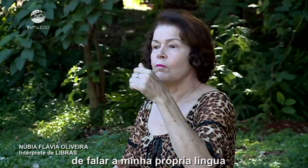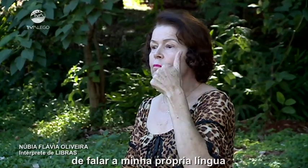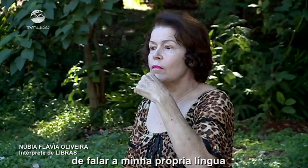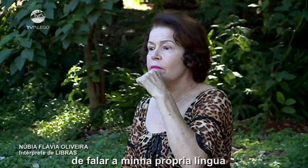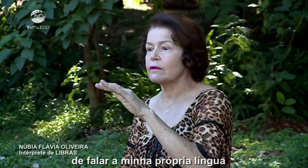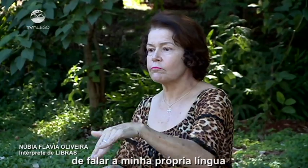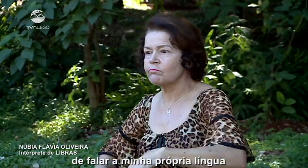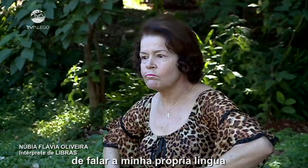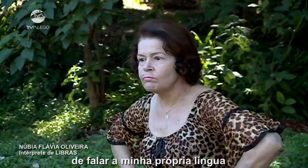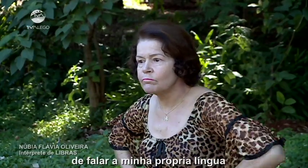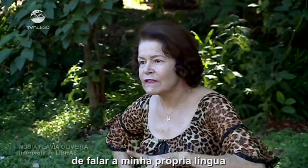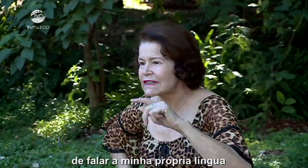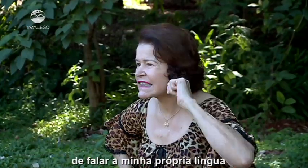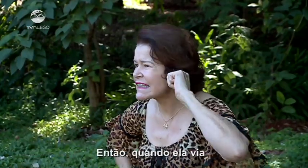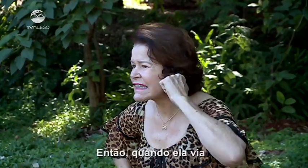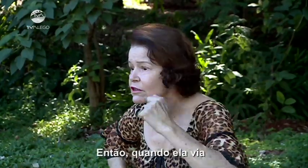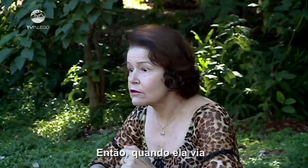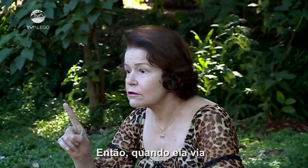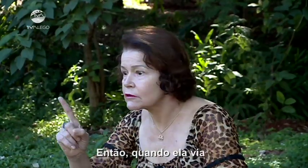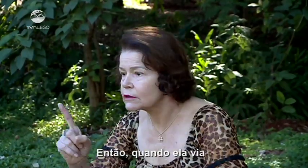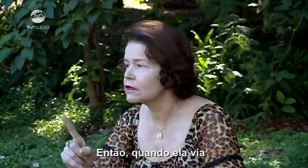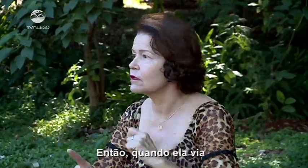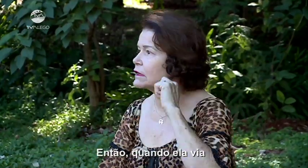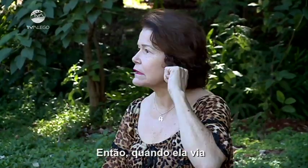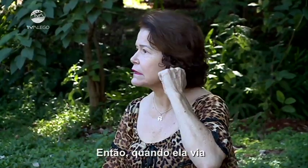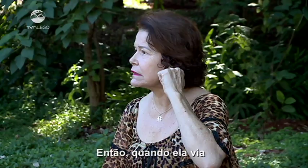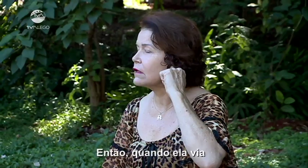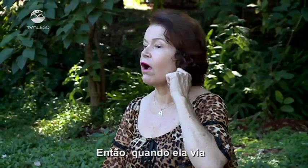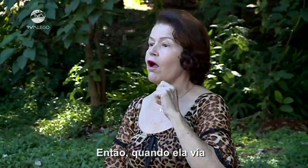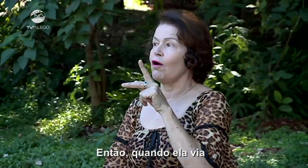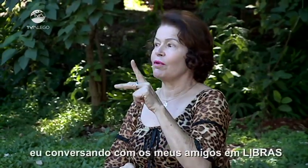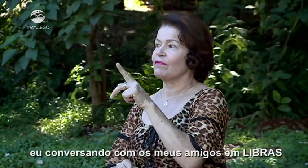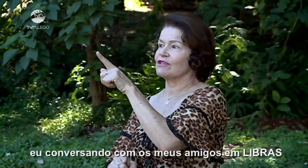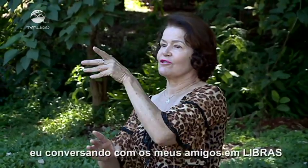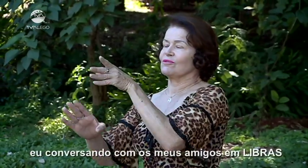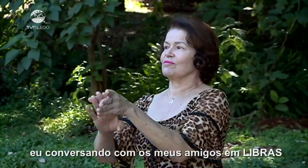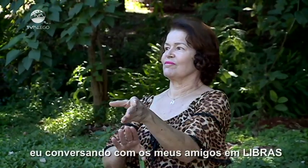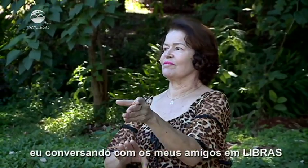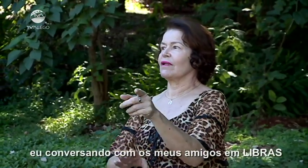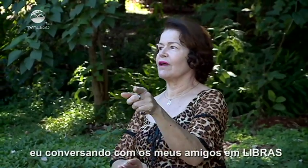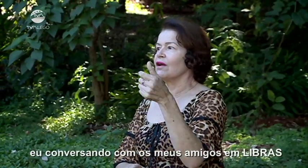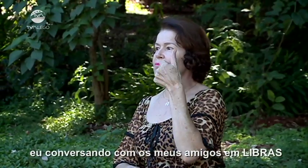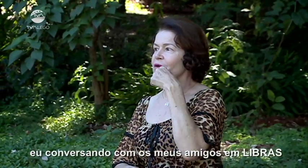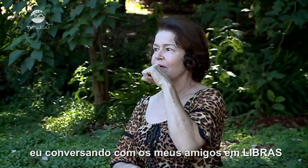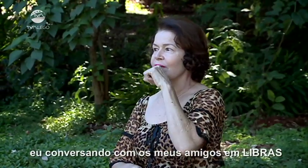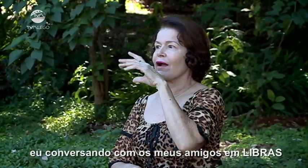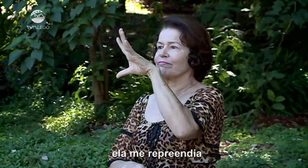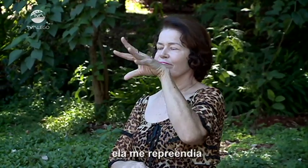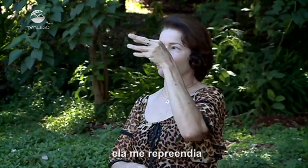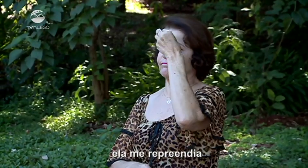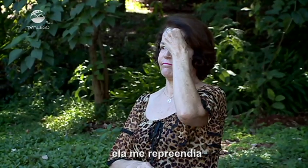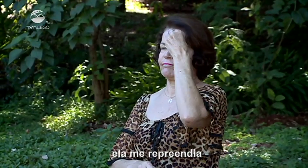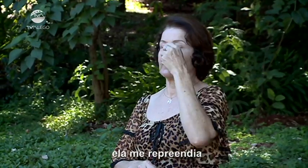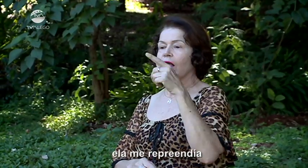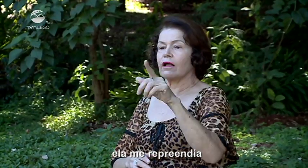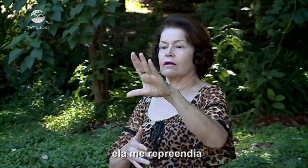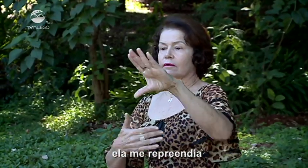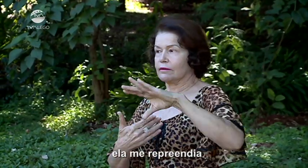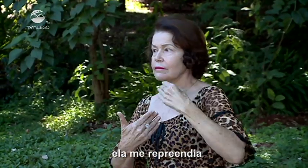a minha própria língua, né? Então, quando ela via eu conversando com os meus amigos em Libras, ela me repreendia.